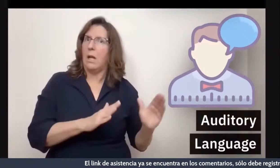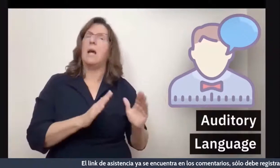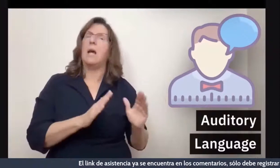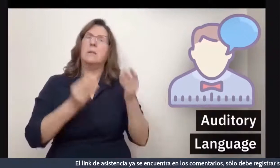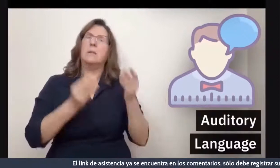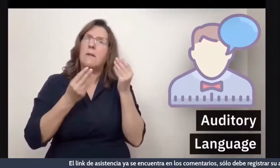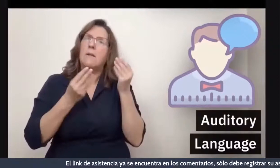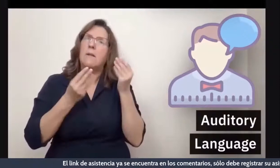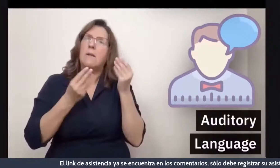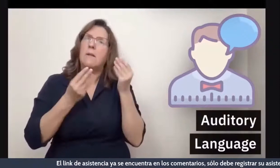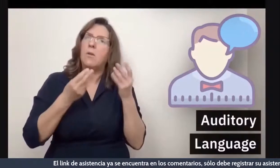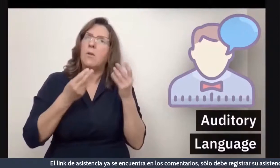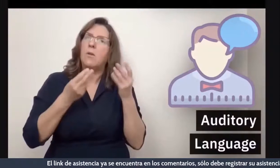información.